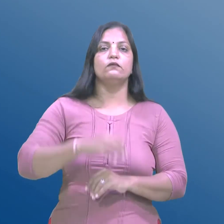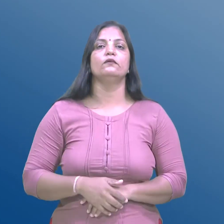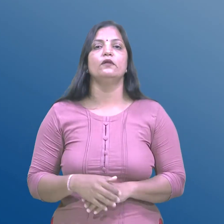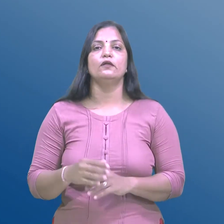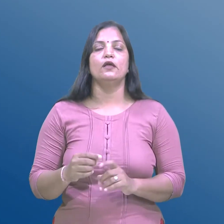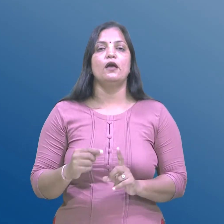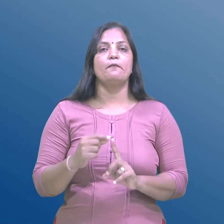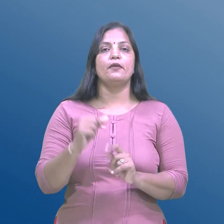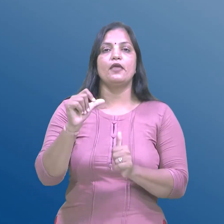પ્લેટફોર્મ,